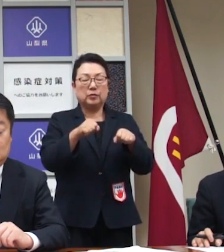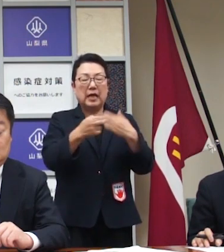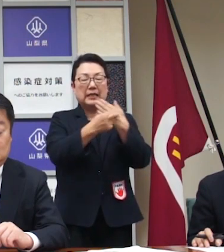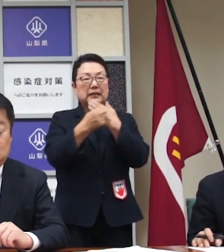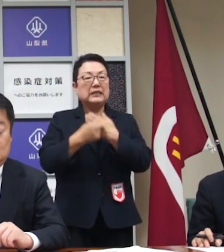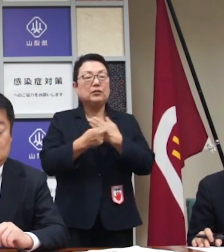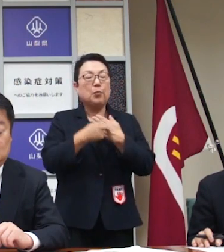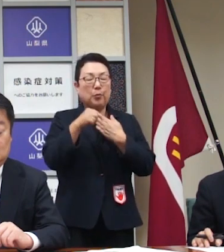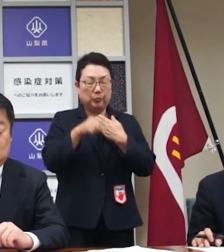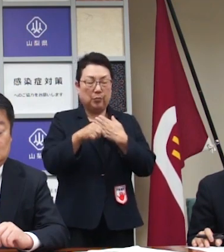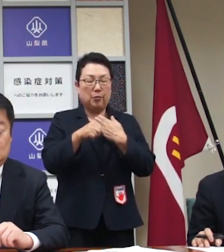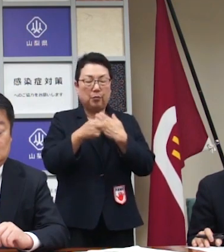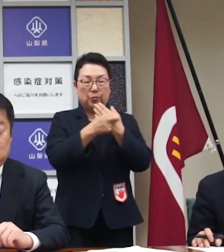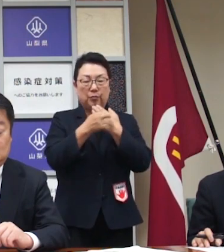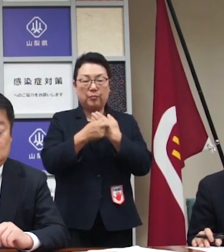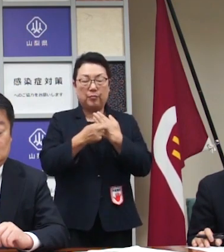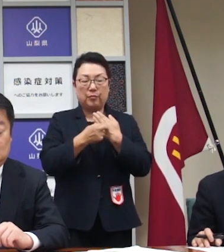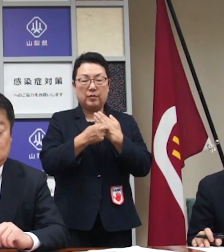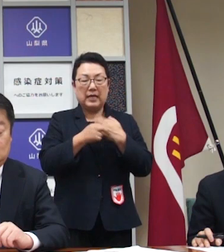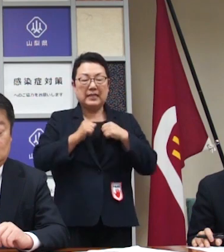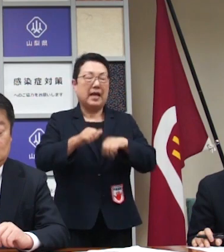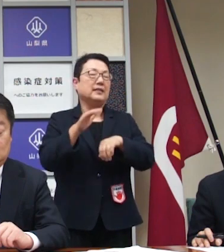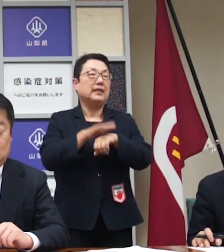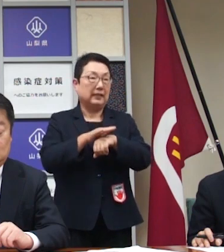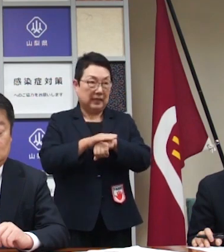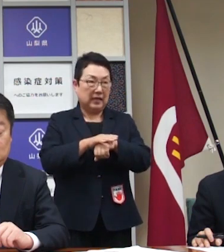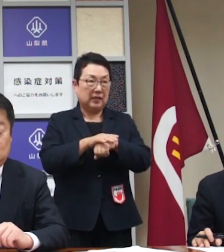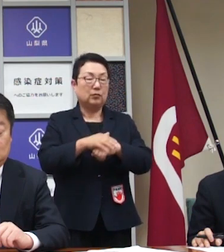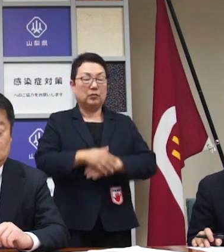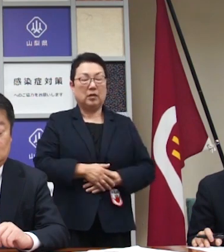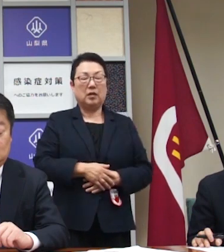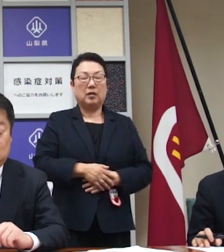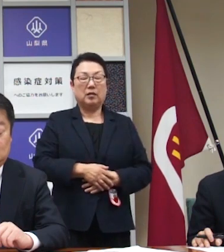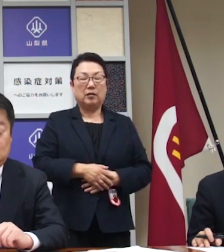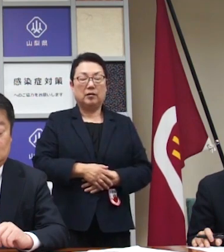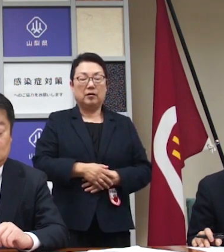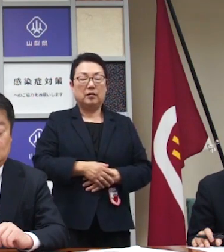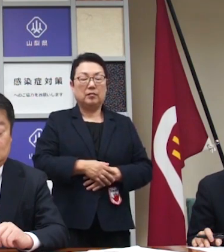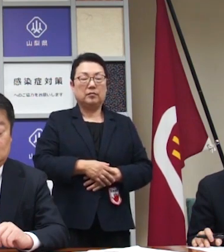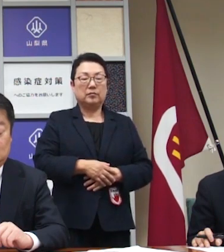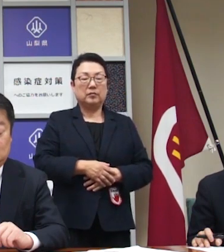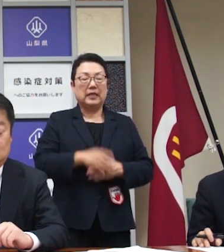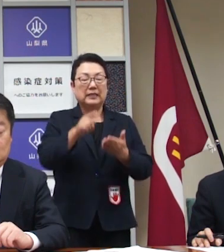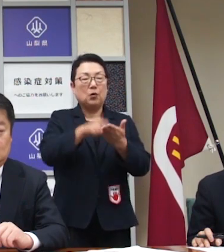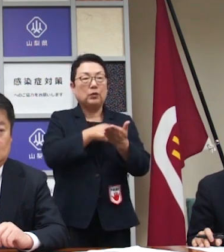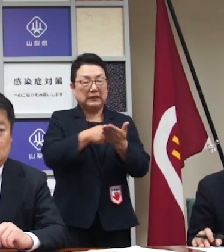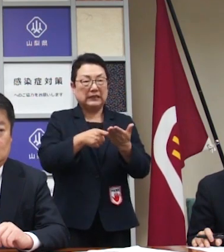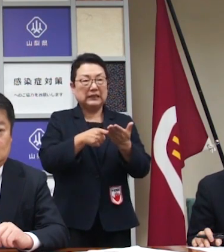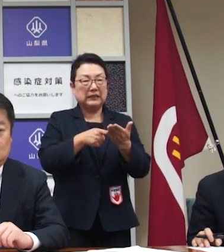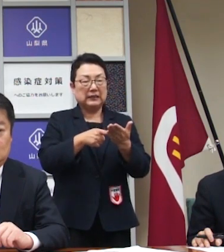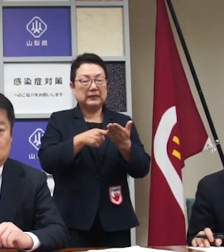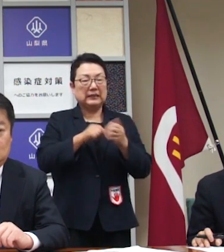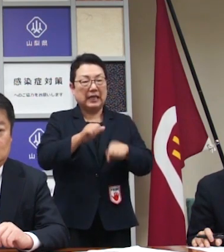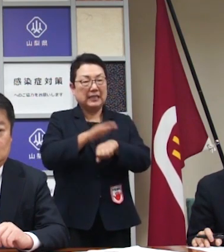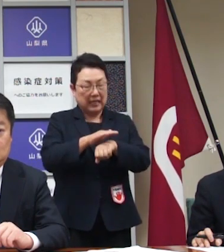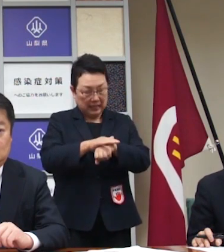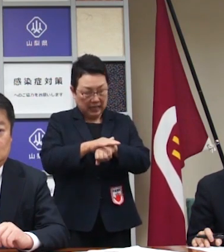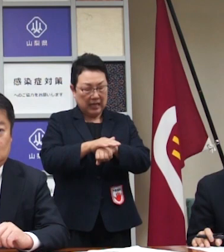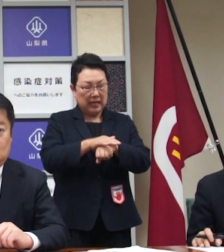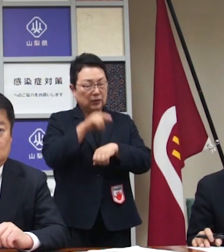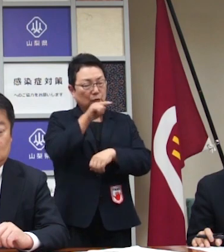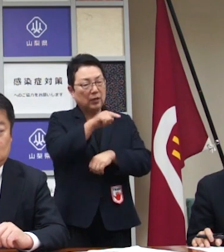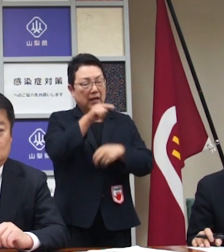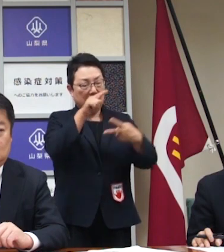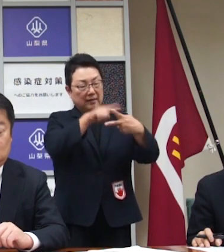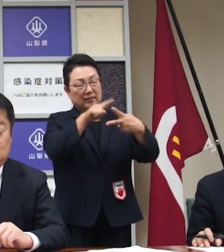診療のやり方とか、その場合の処置ですね、それ